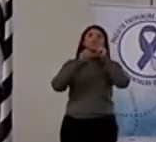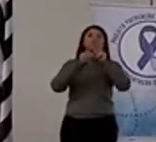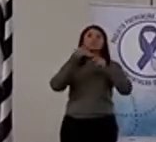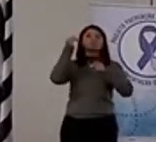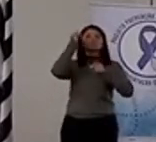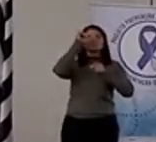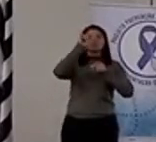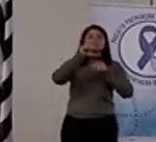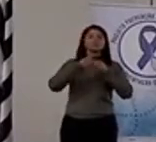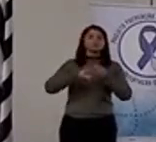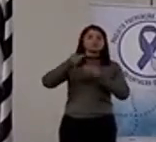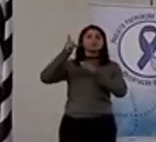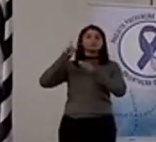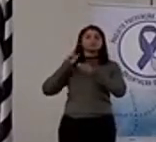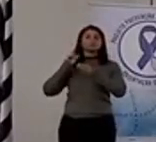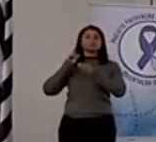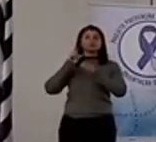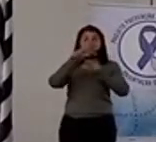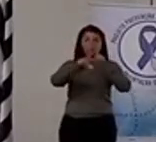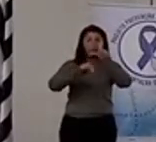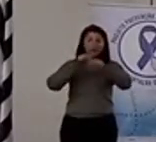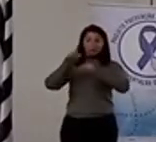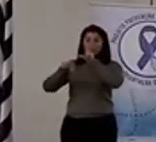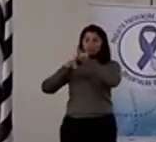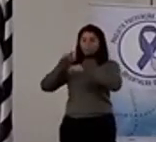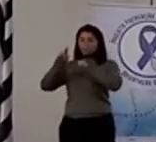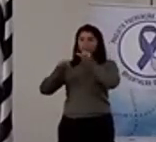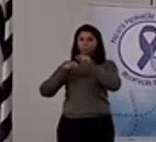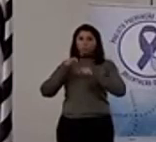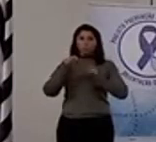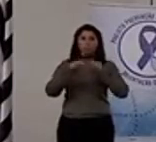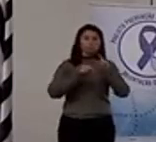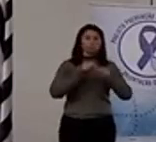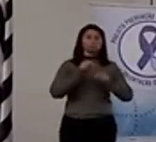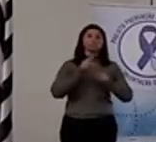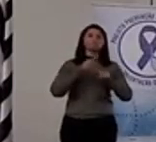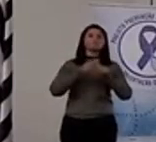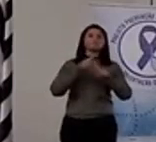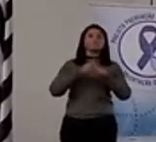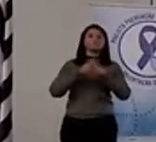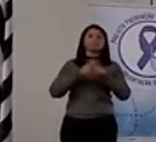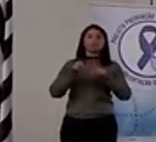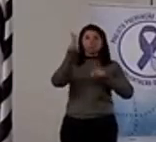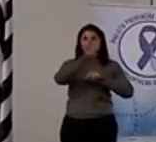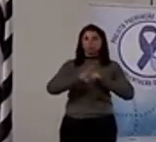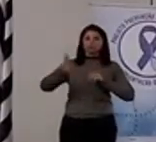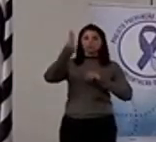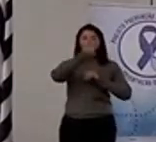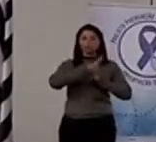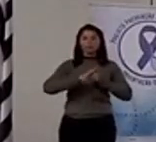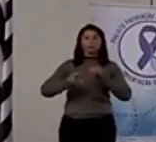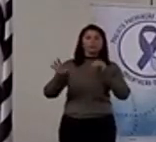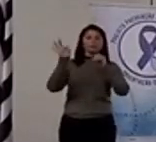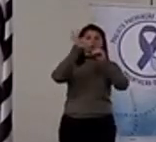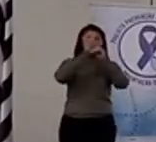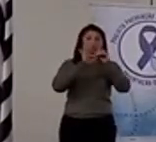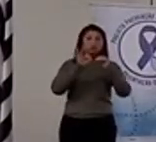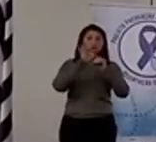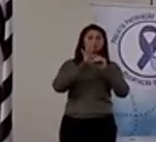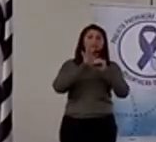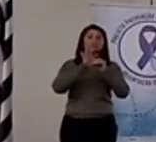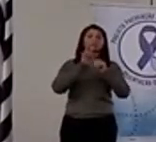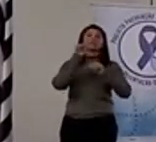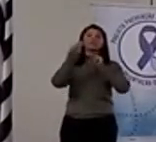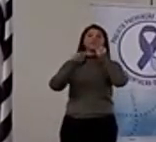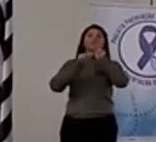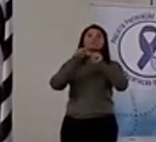você fizer seleção de embriões. É que a seleção de embriões, ela faz uso da fertilização, mas ela é uma etapa